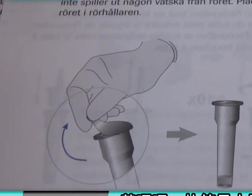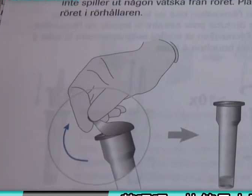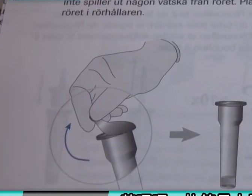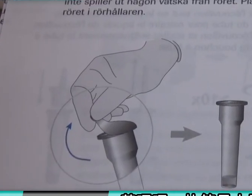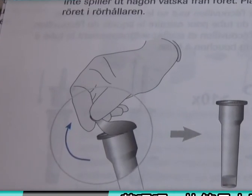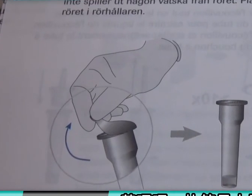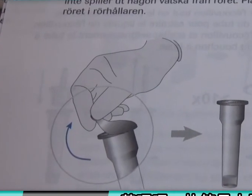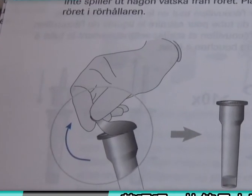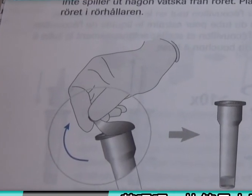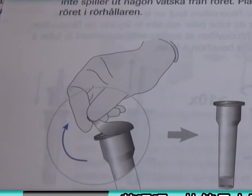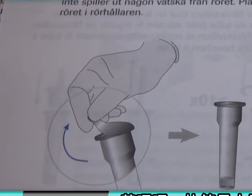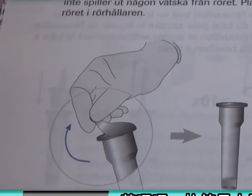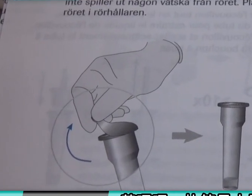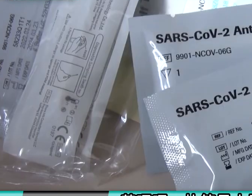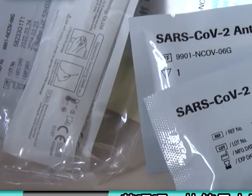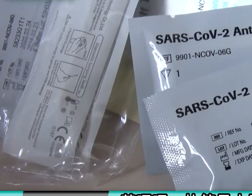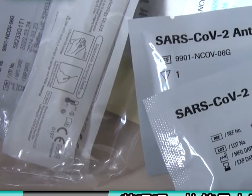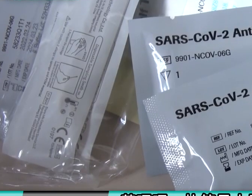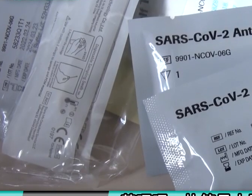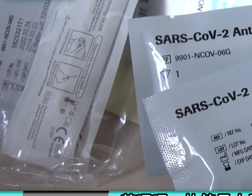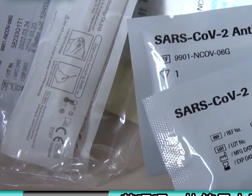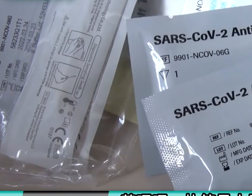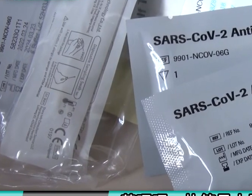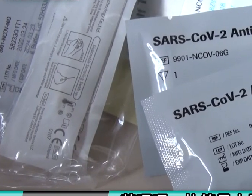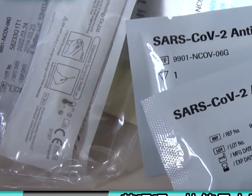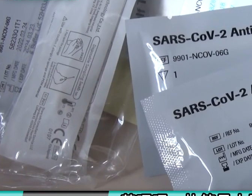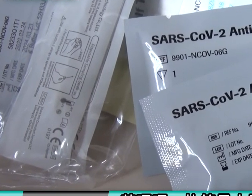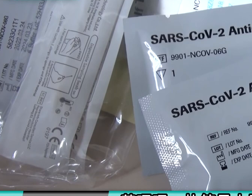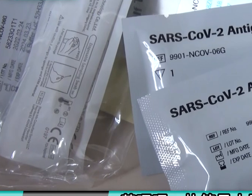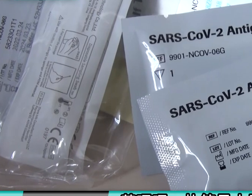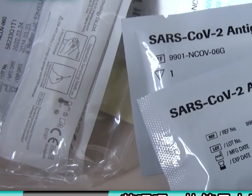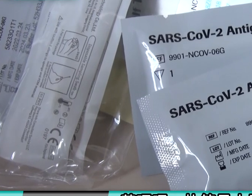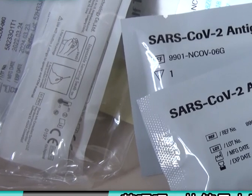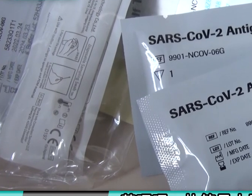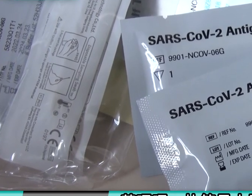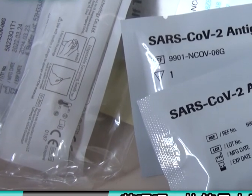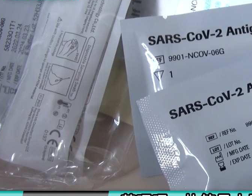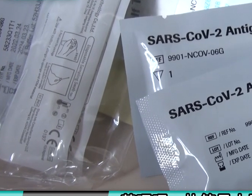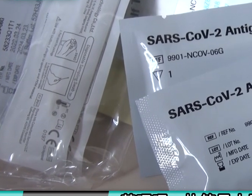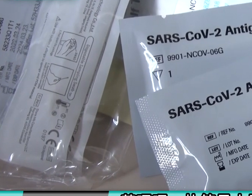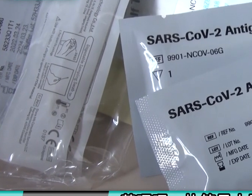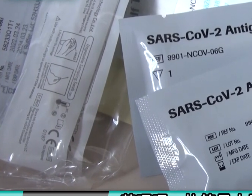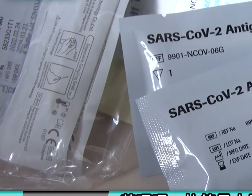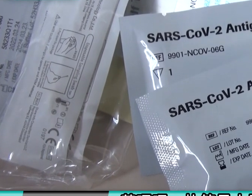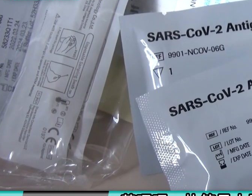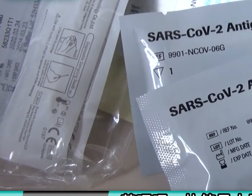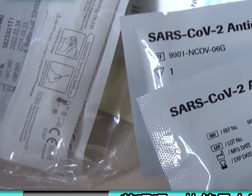央可以协助人民取得武器。记者温俊台北报道。